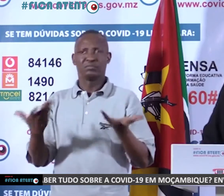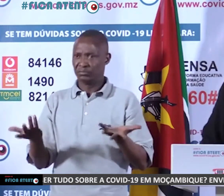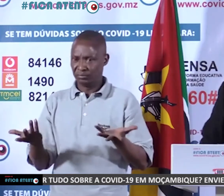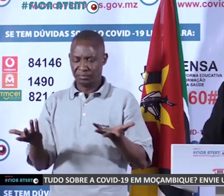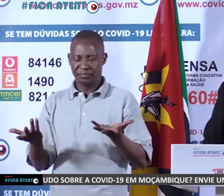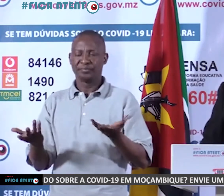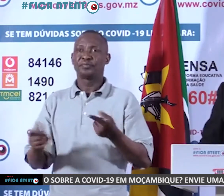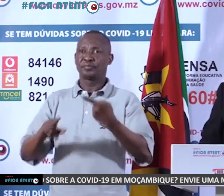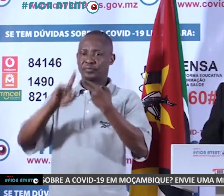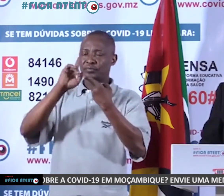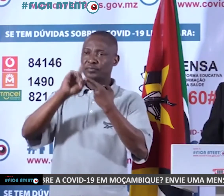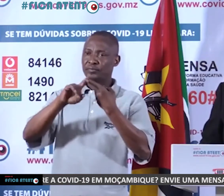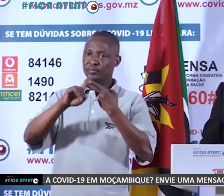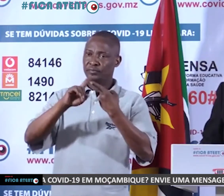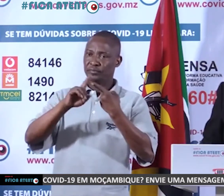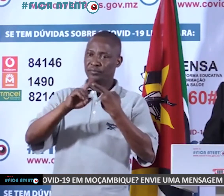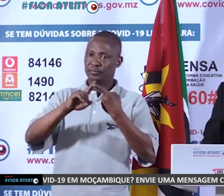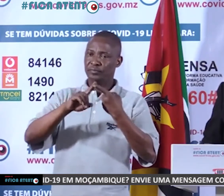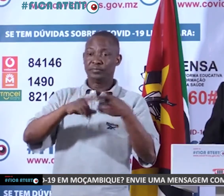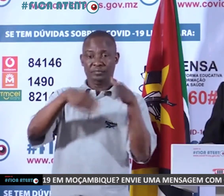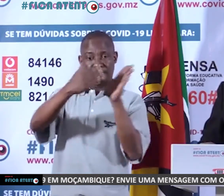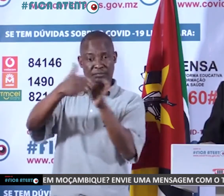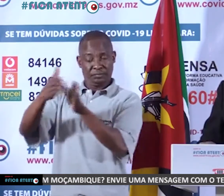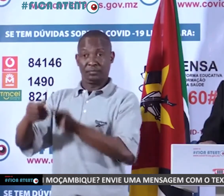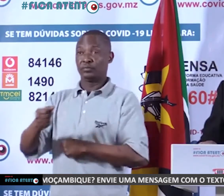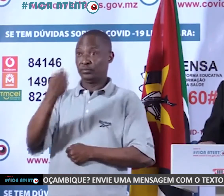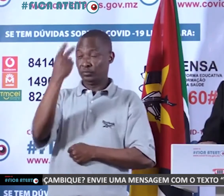dizer que temos 2 casos na província